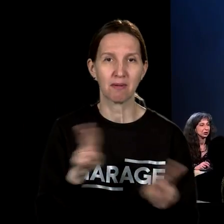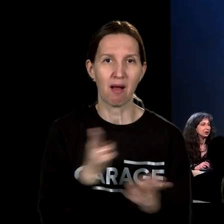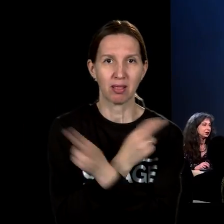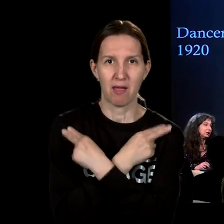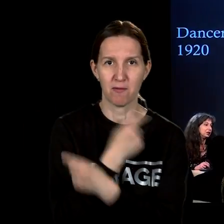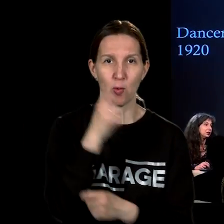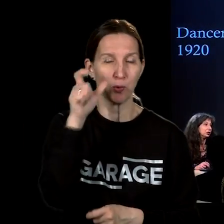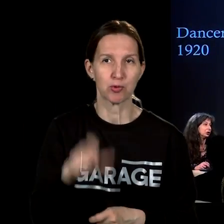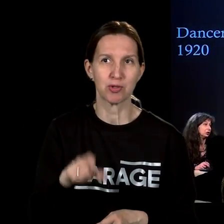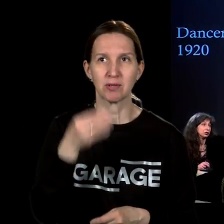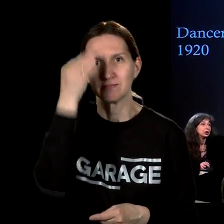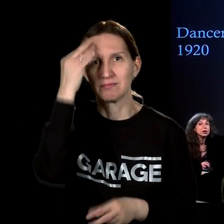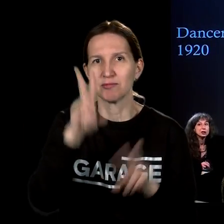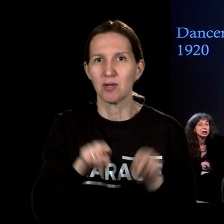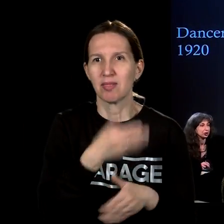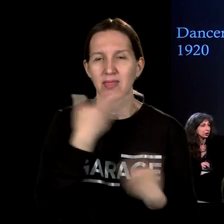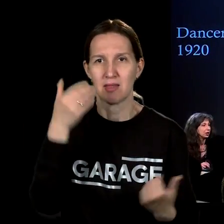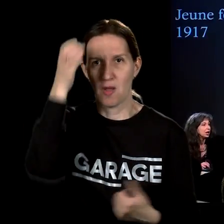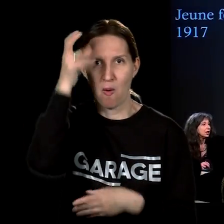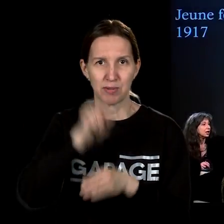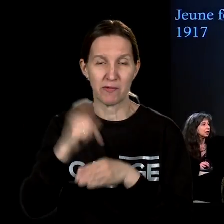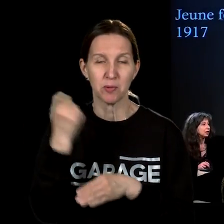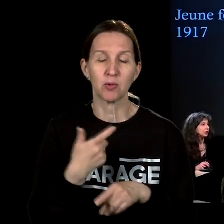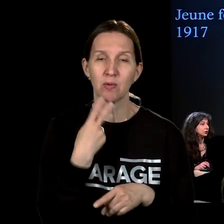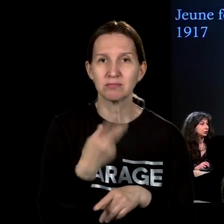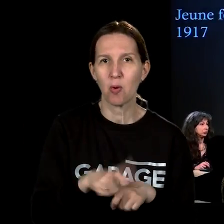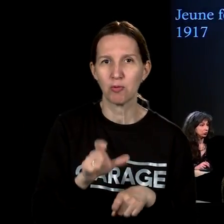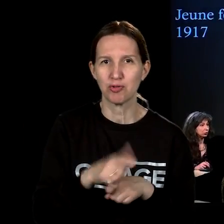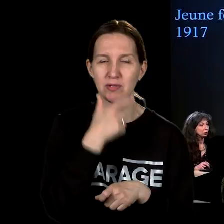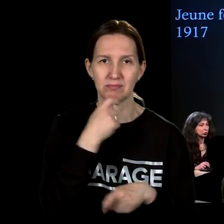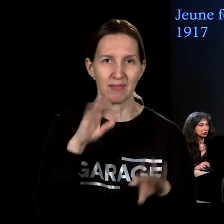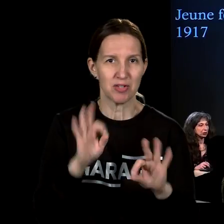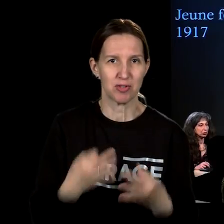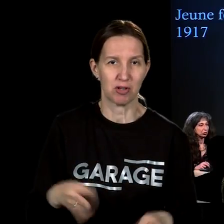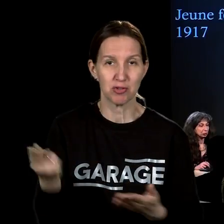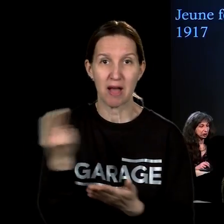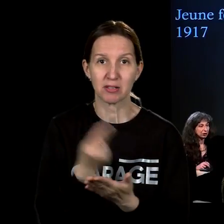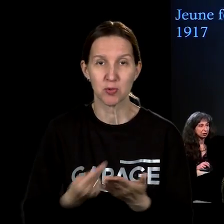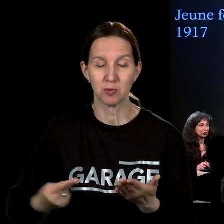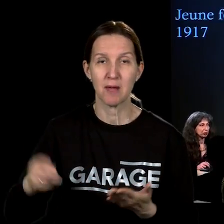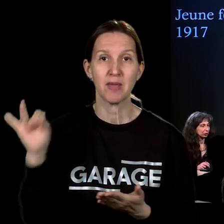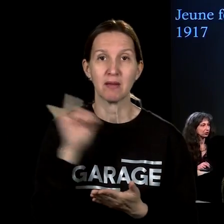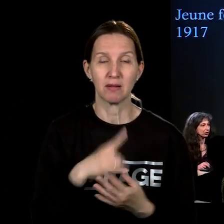без образования, делает это невероятно изящно. И, ну, вот тоже говоря о